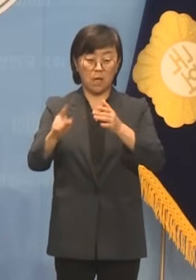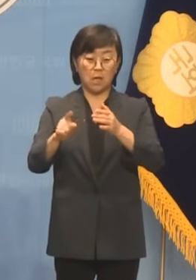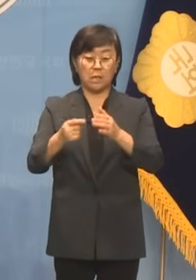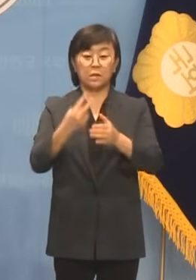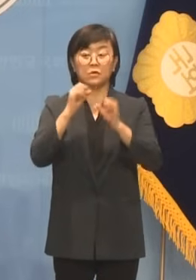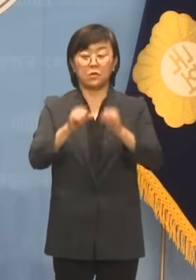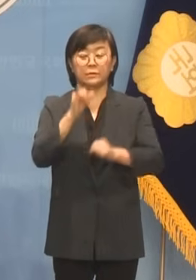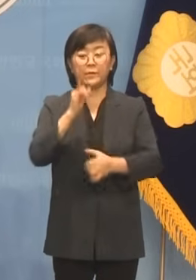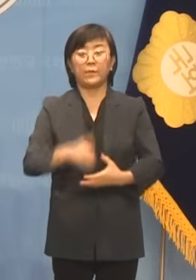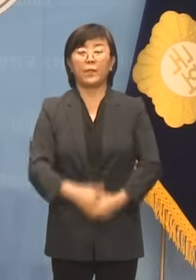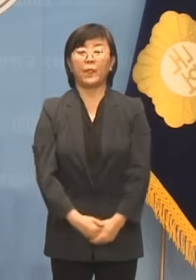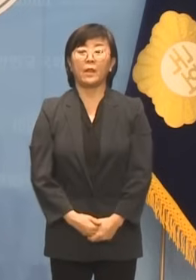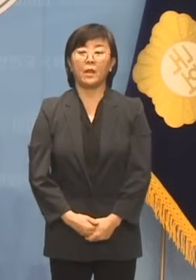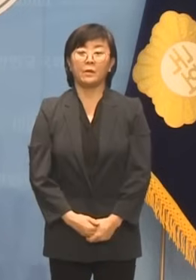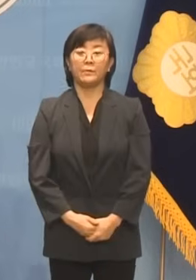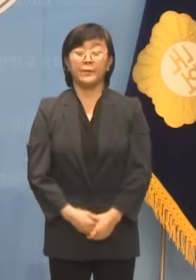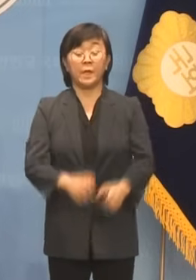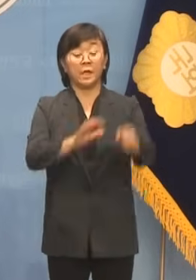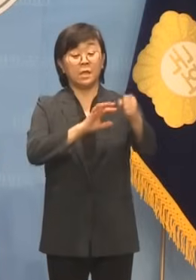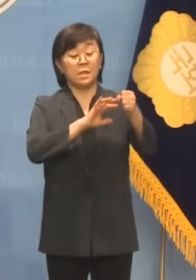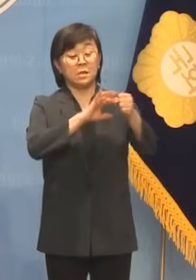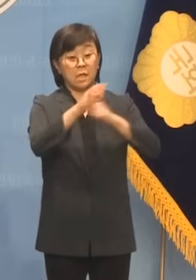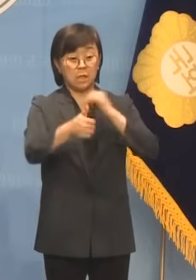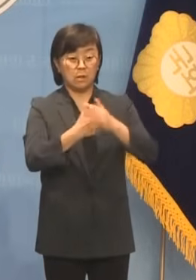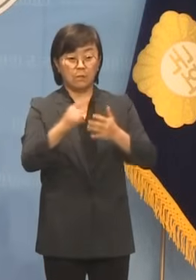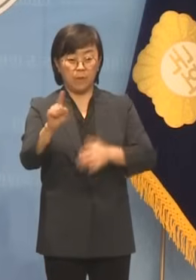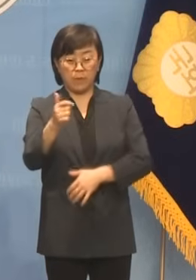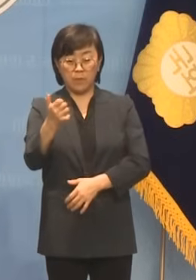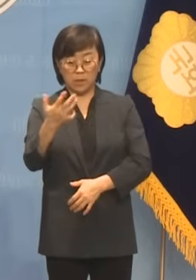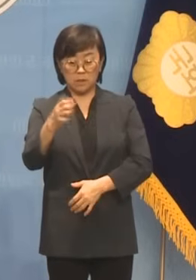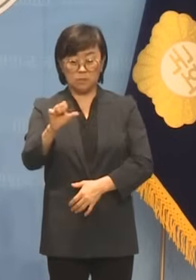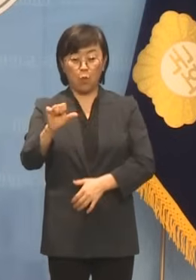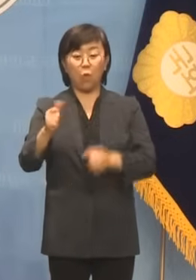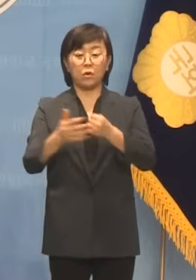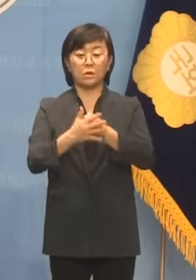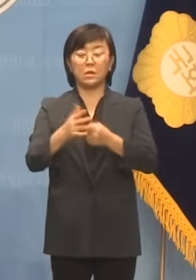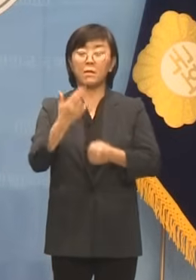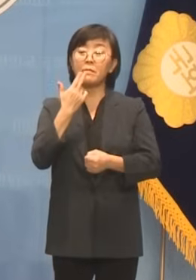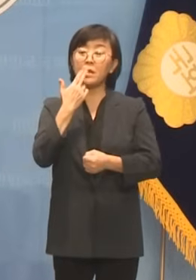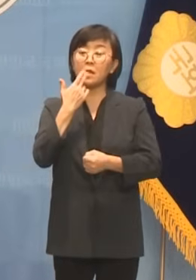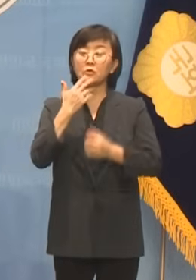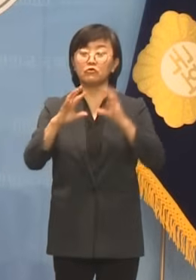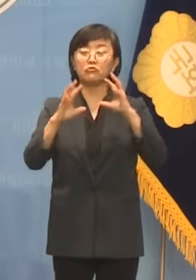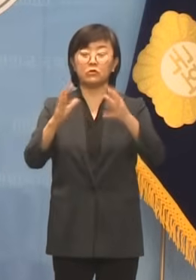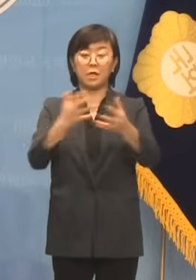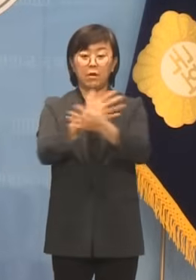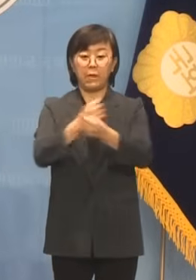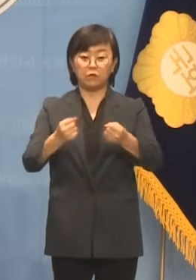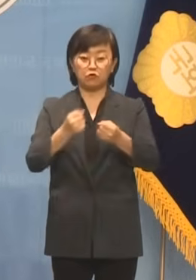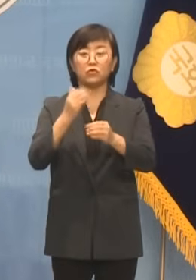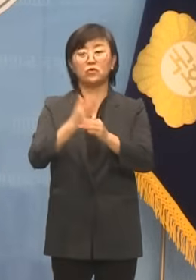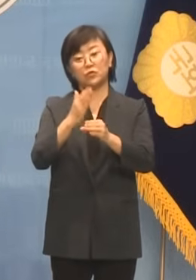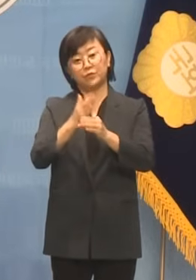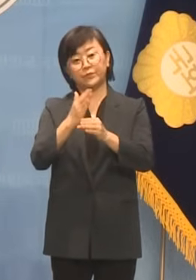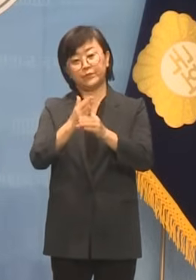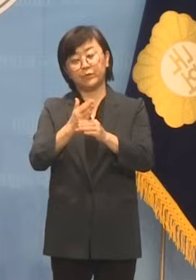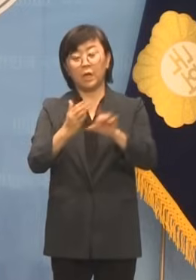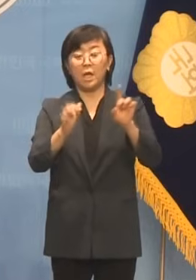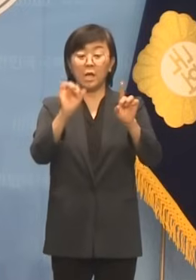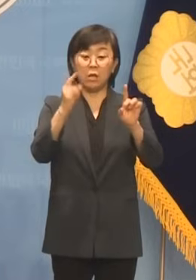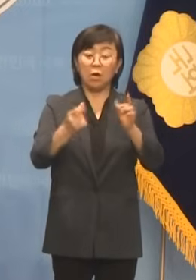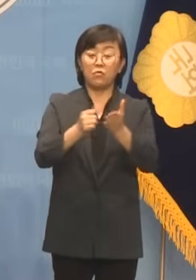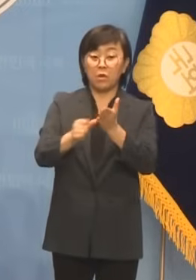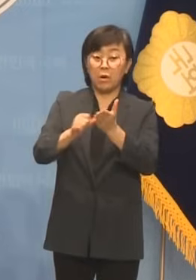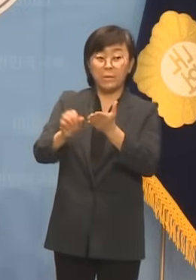수 있습니다. 세계는 185개국이 참여하는 플라스틱 국제협약도 한창입니다. 일회용에